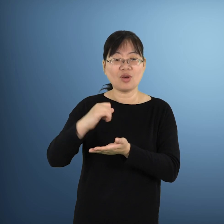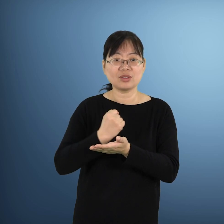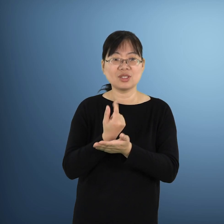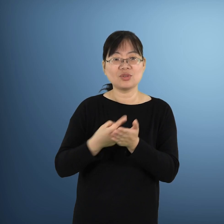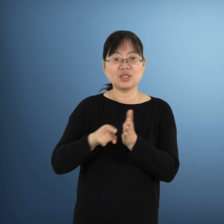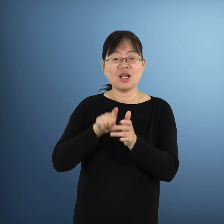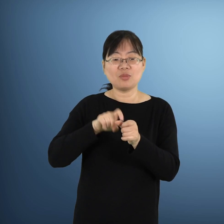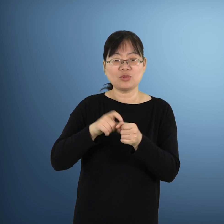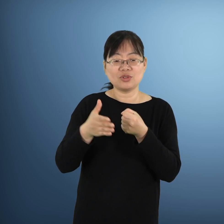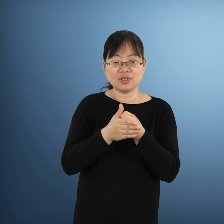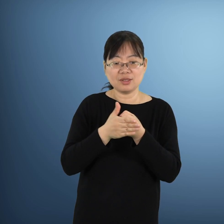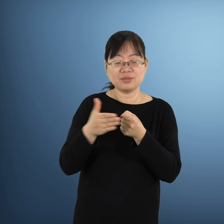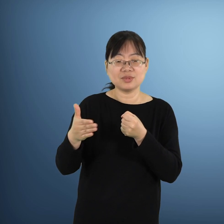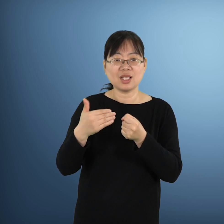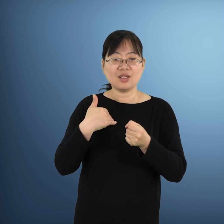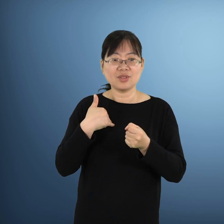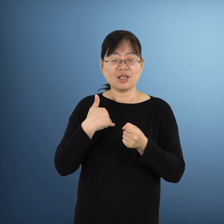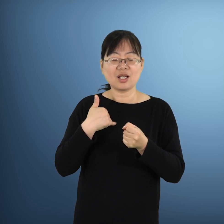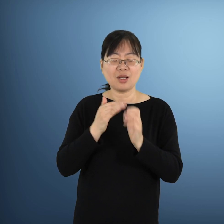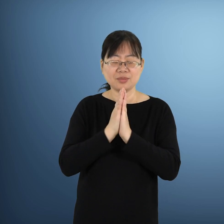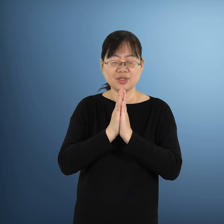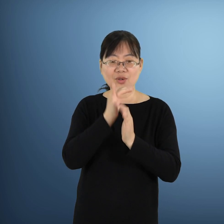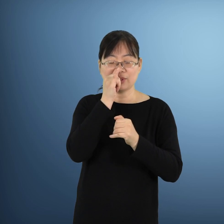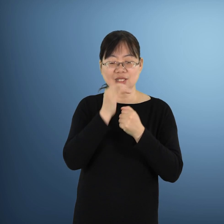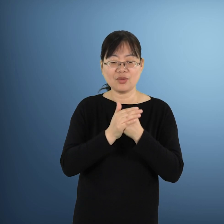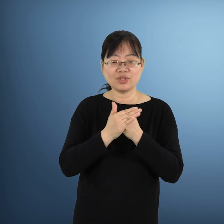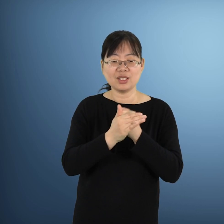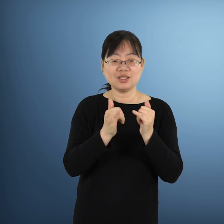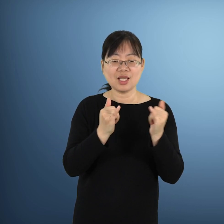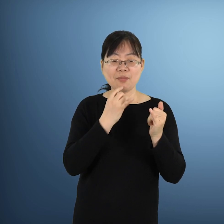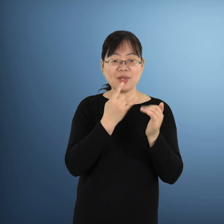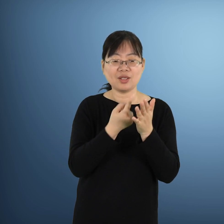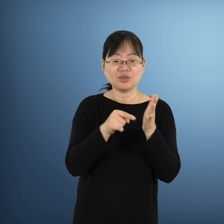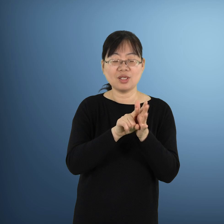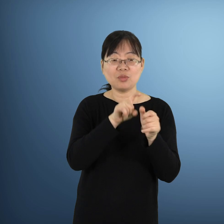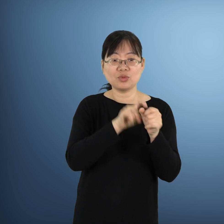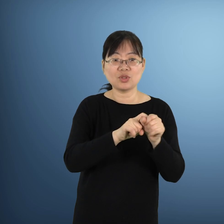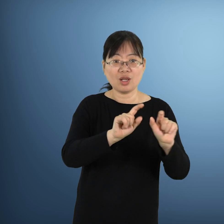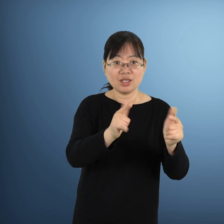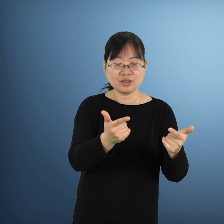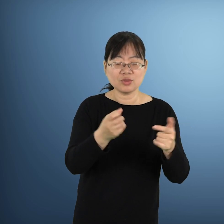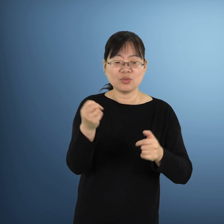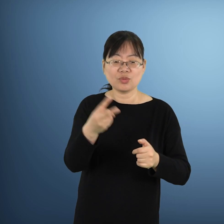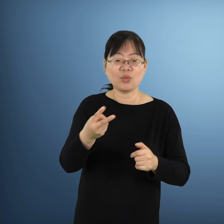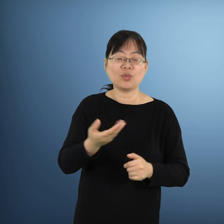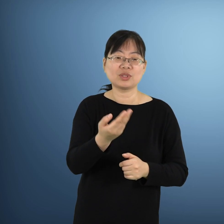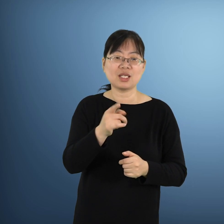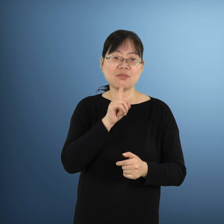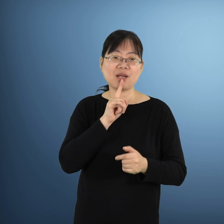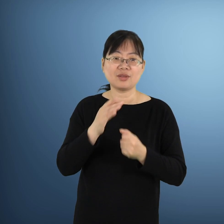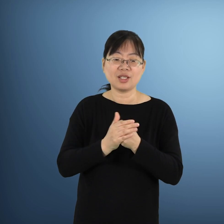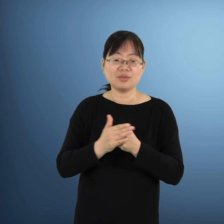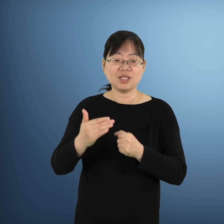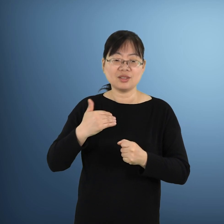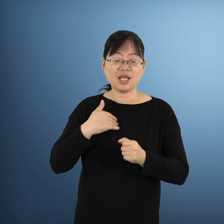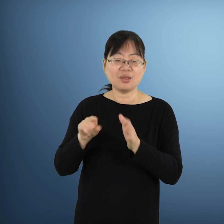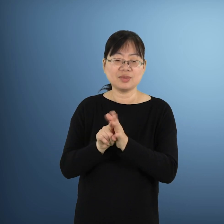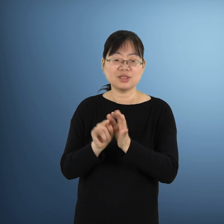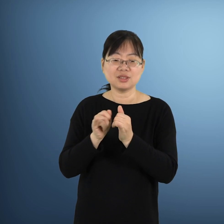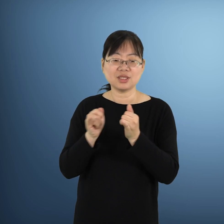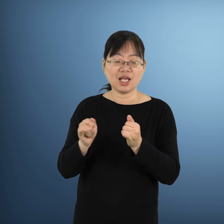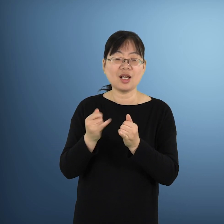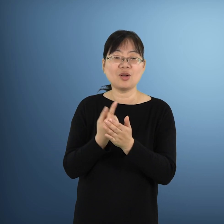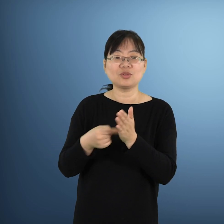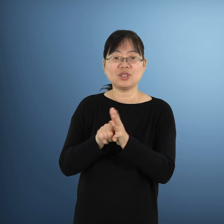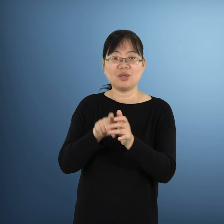하려 함이니이다. 내가 비옵는 것은 이 사람들만 위함이 아니요 또 그들의 말로 말미암아 나를 믿는